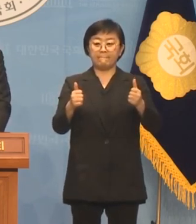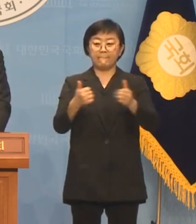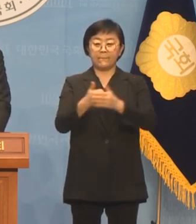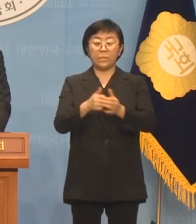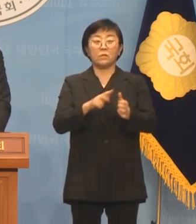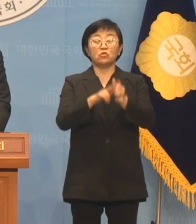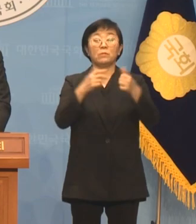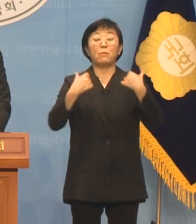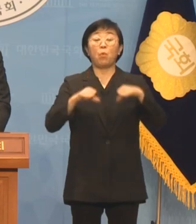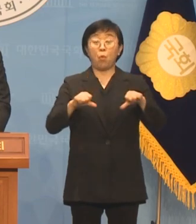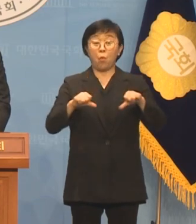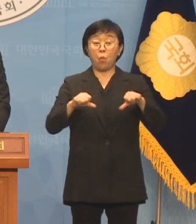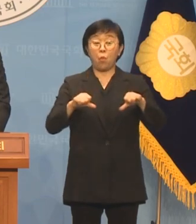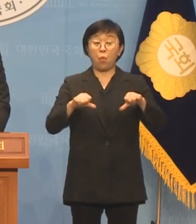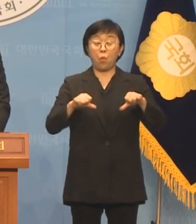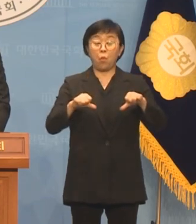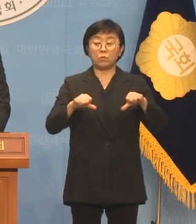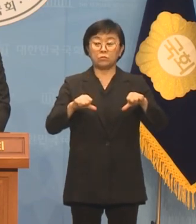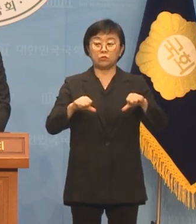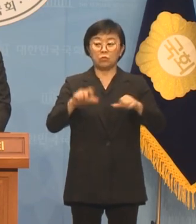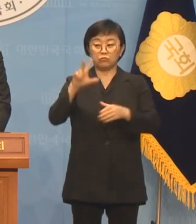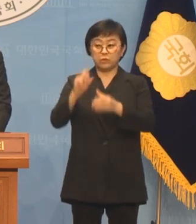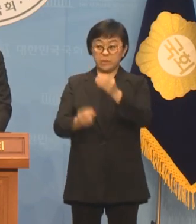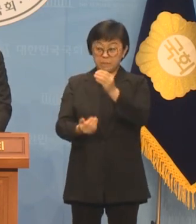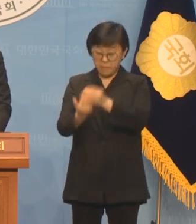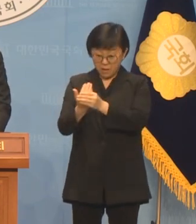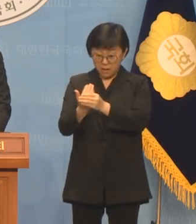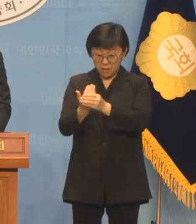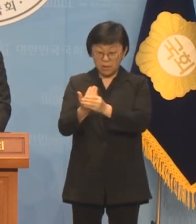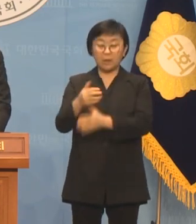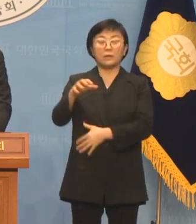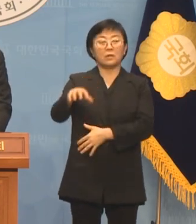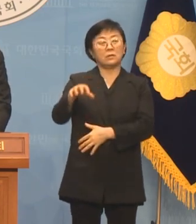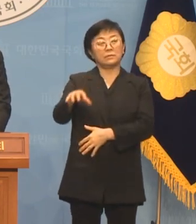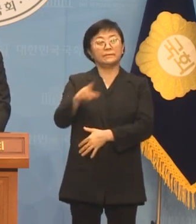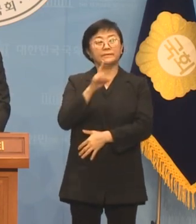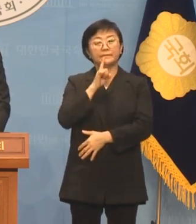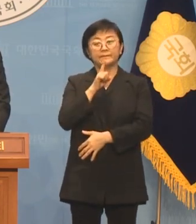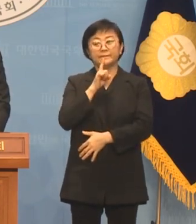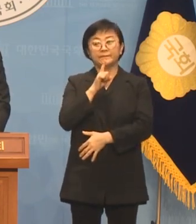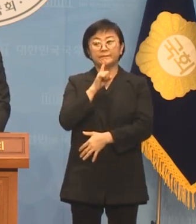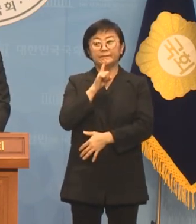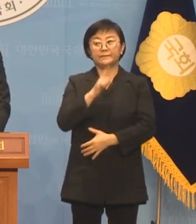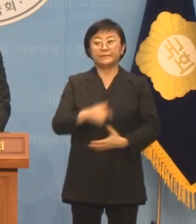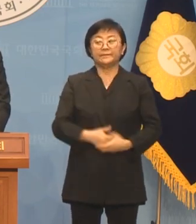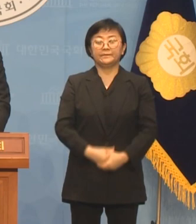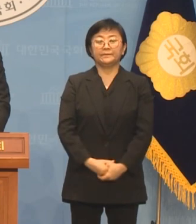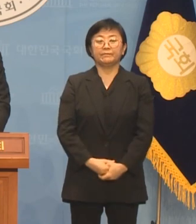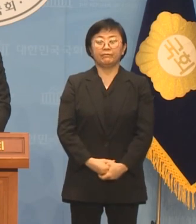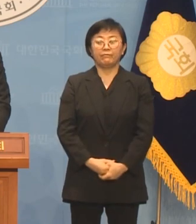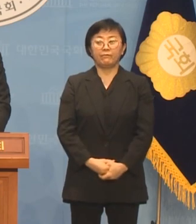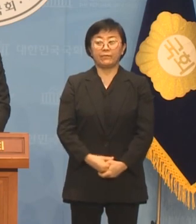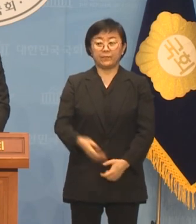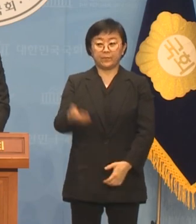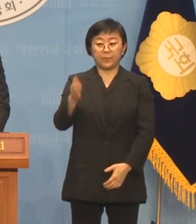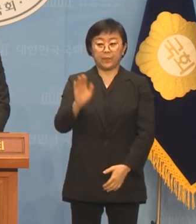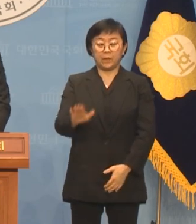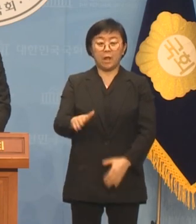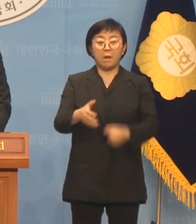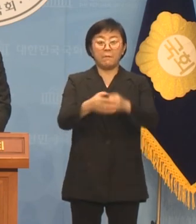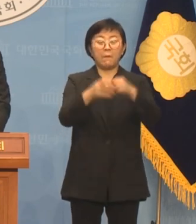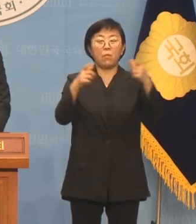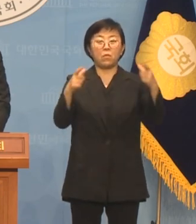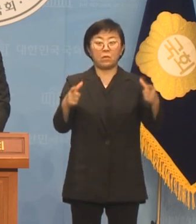불출마를 하거나 사고지역이 될 경우에 한해서 전략지역이 되는 것으로 당규에는 되어 있습니다. 그런데